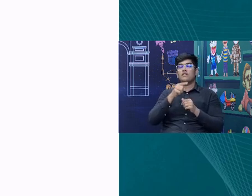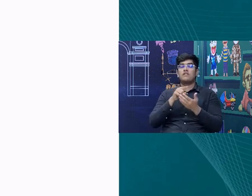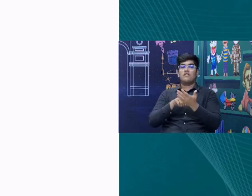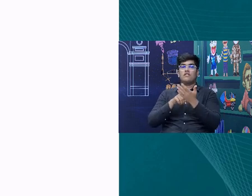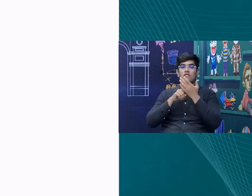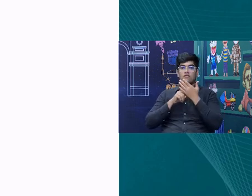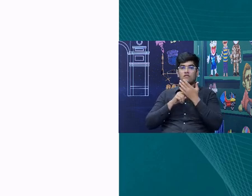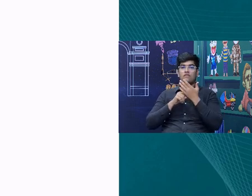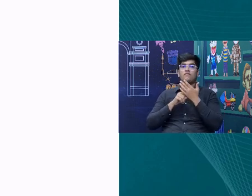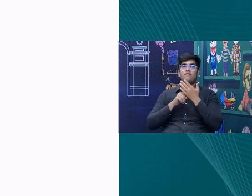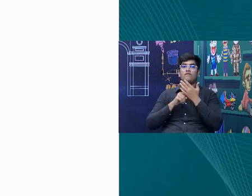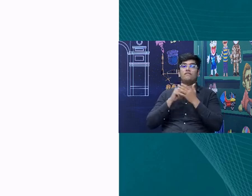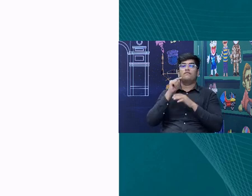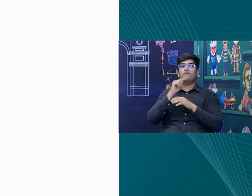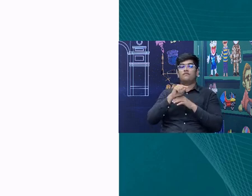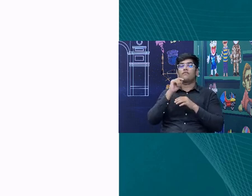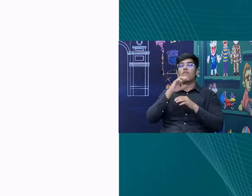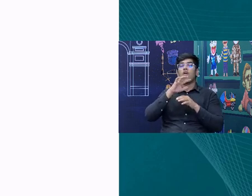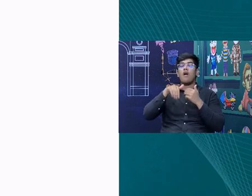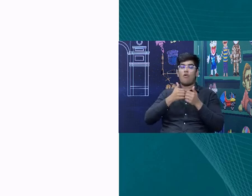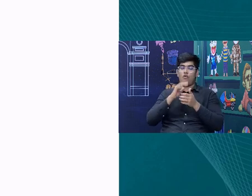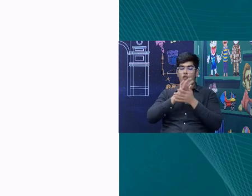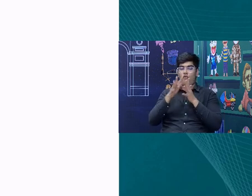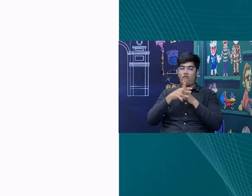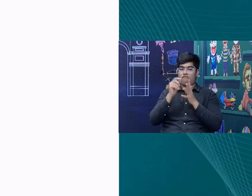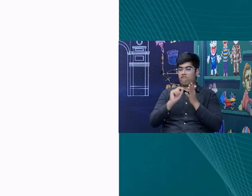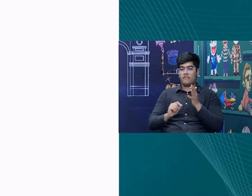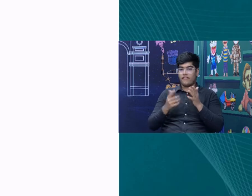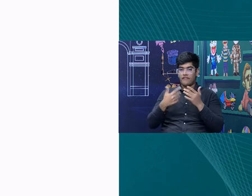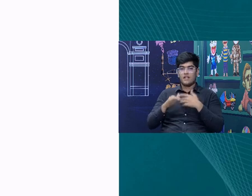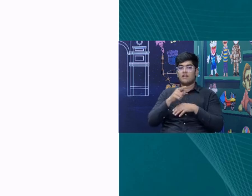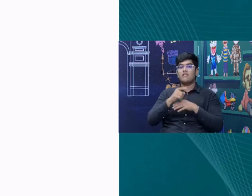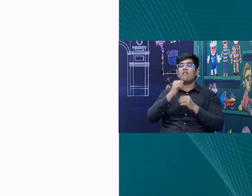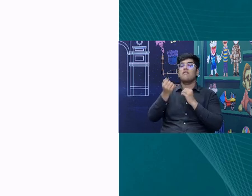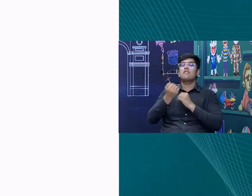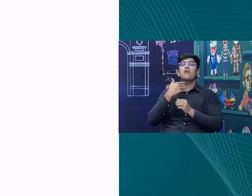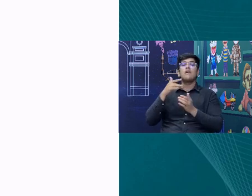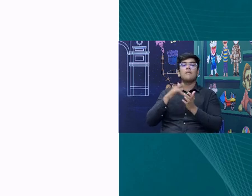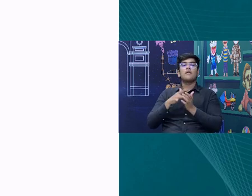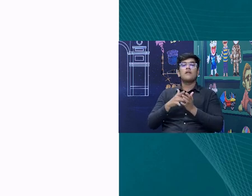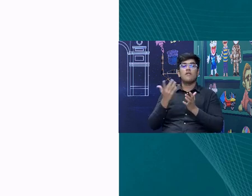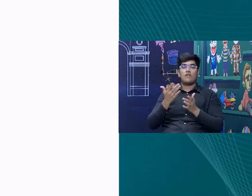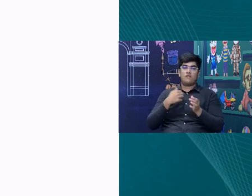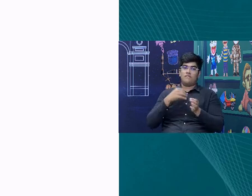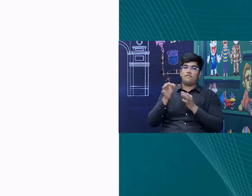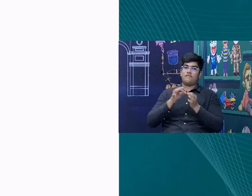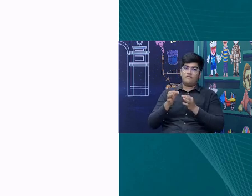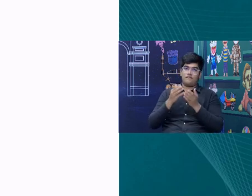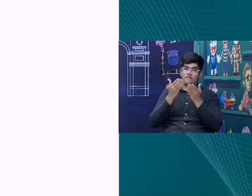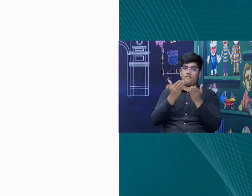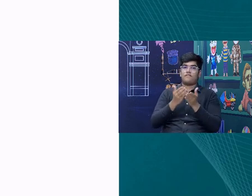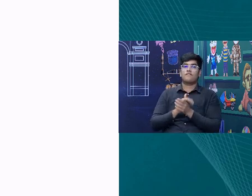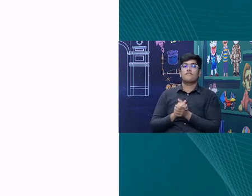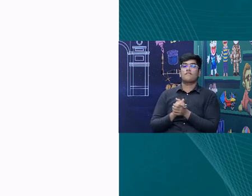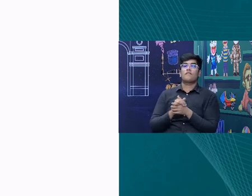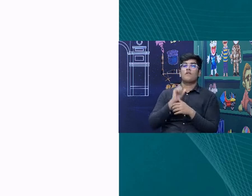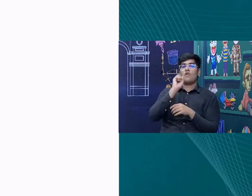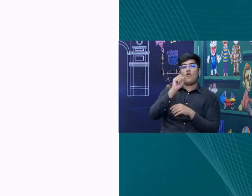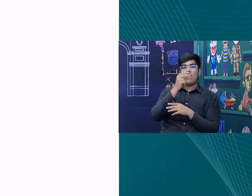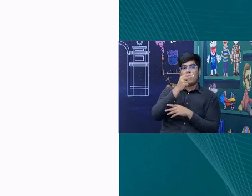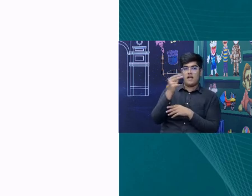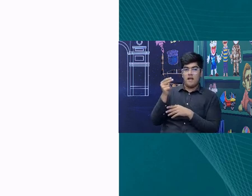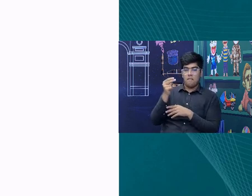करके कहां भेजना है मतलब उसके बारे में विस्तार से आप जानकरी देंगे और उसे कहां भेजेंगे किस प्रारूप में आप अपना नाम